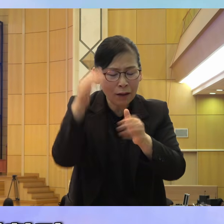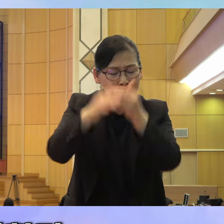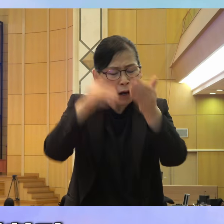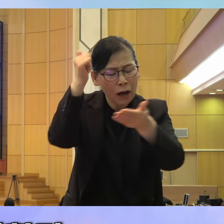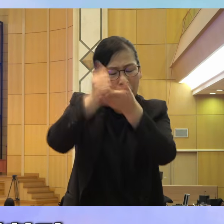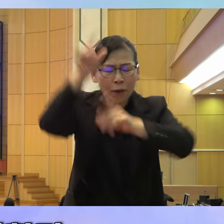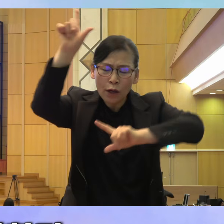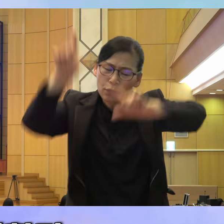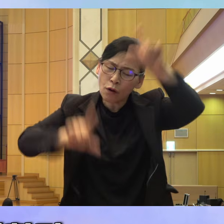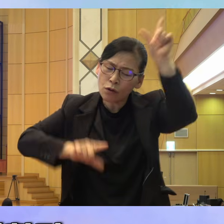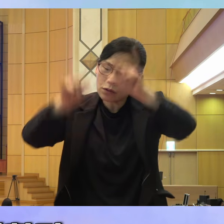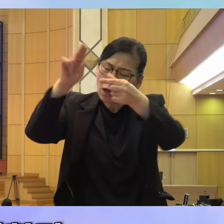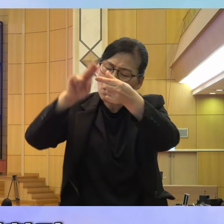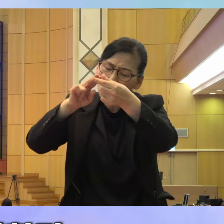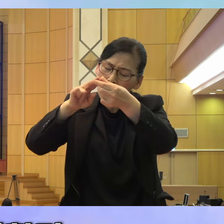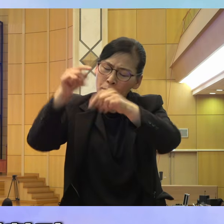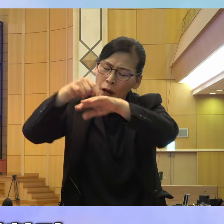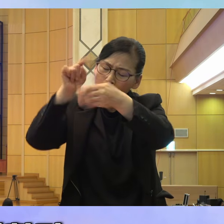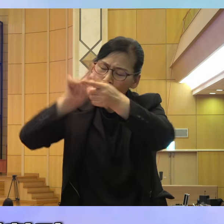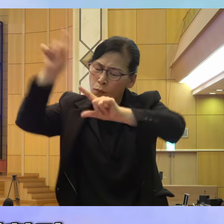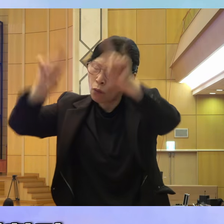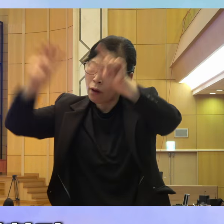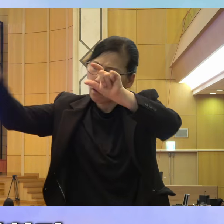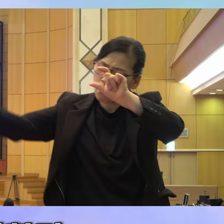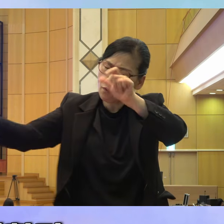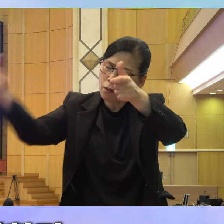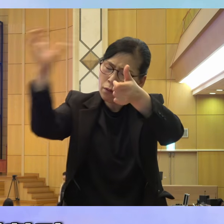하나님 형상과 모양으로 지으시고